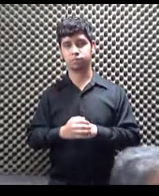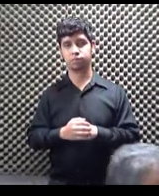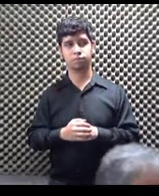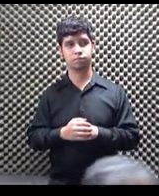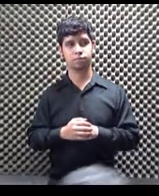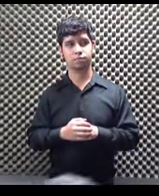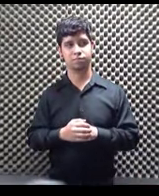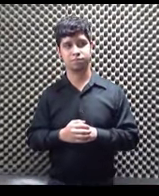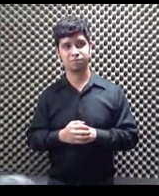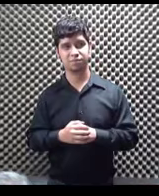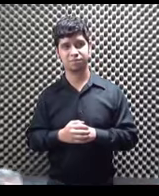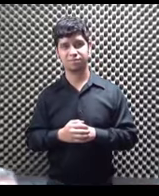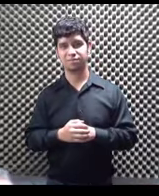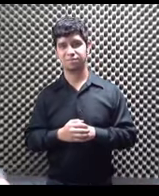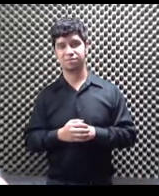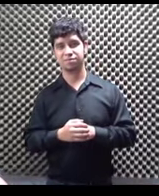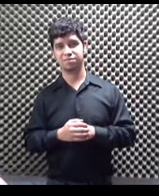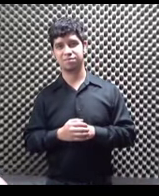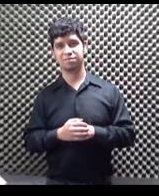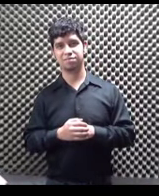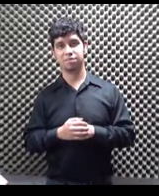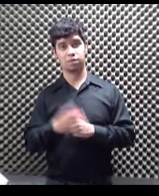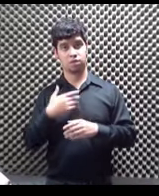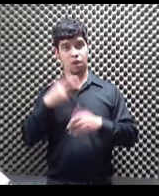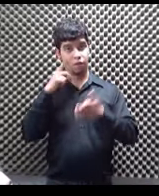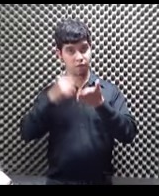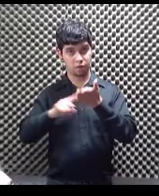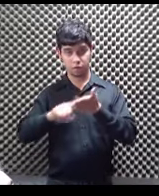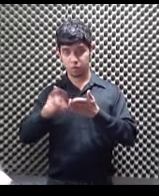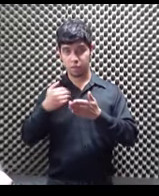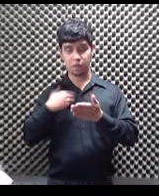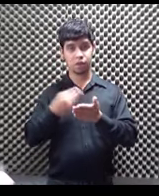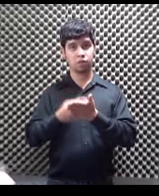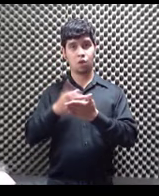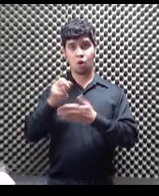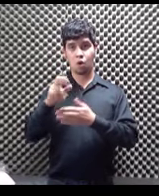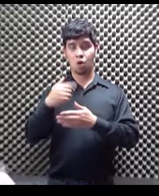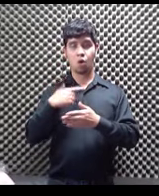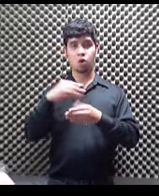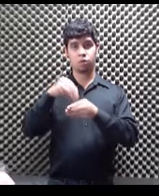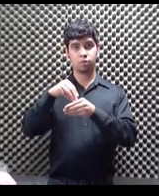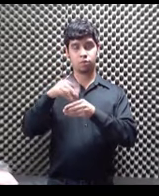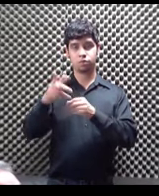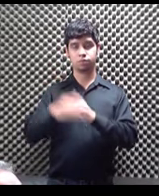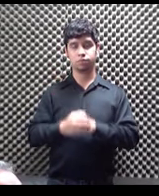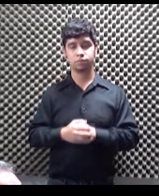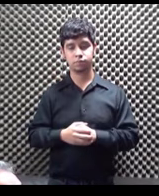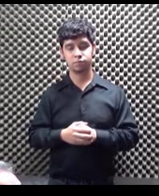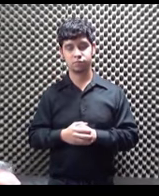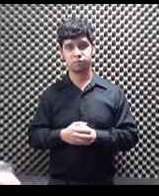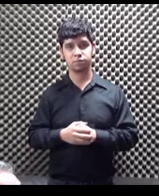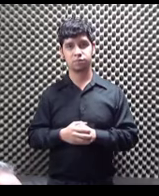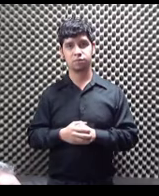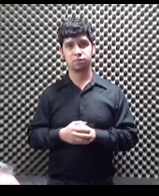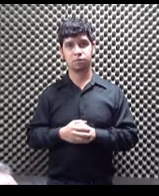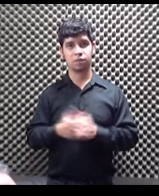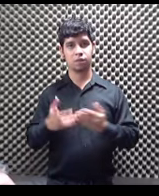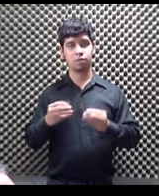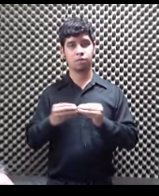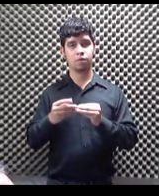Unidos. Cámbiate a GoPhone de AT&T sin verificación de crédito y sin depósito en la red más rápida y confiable en Puerto